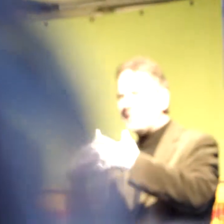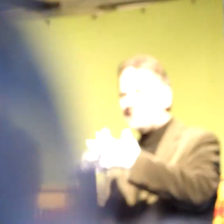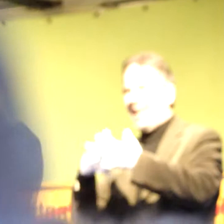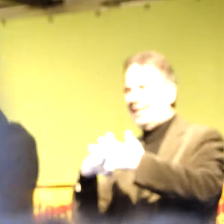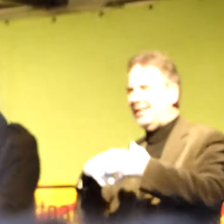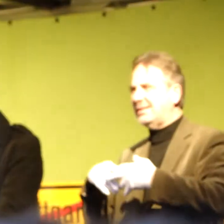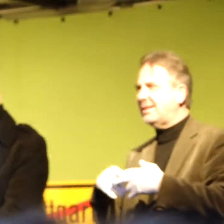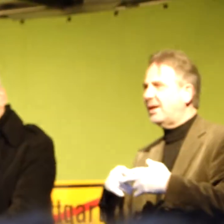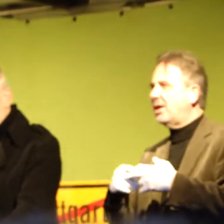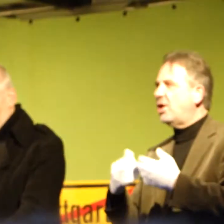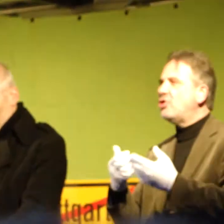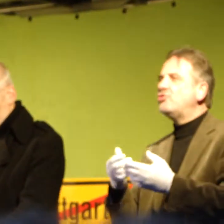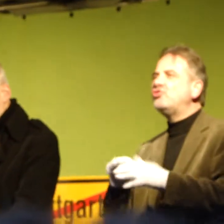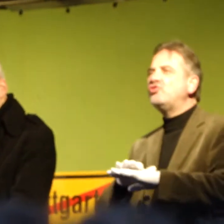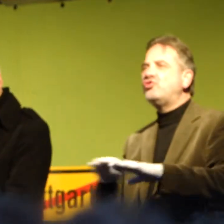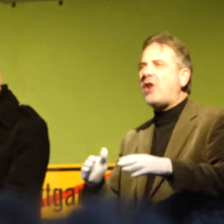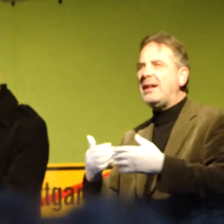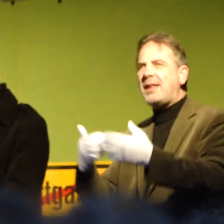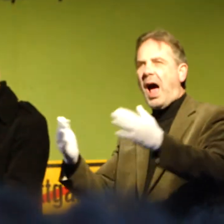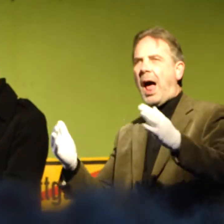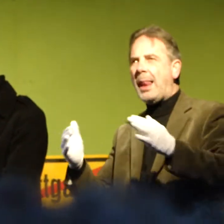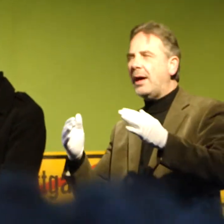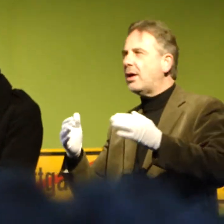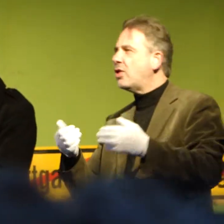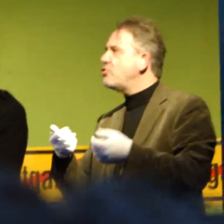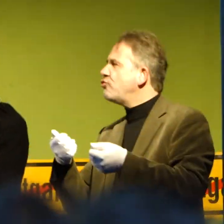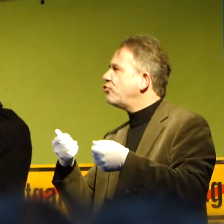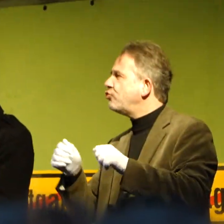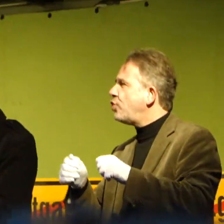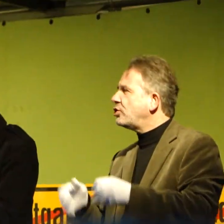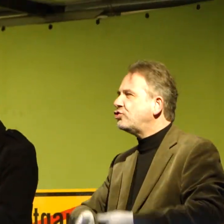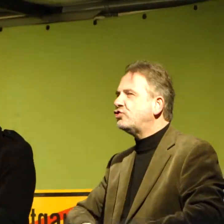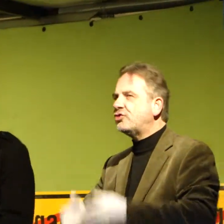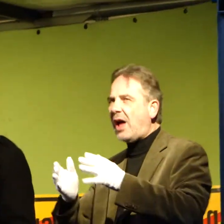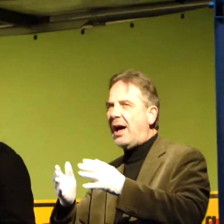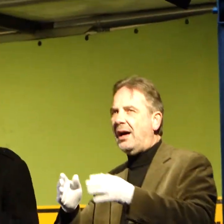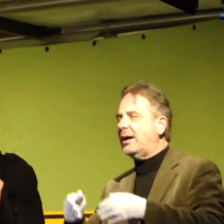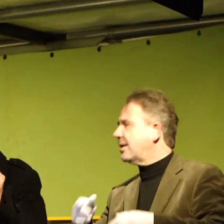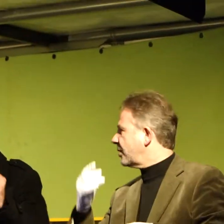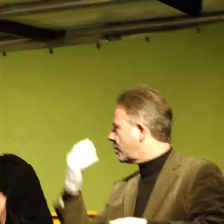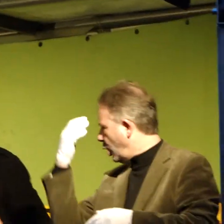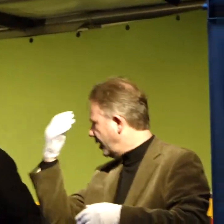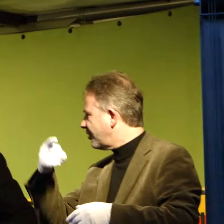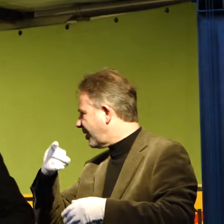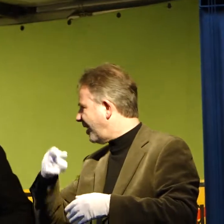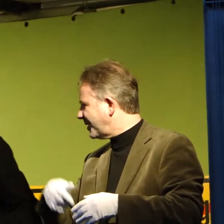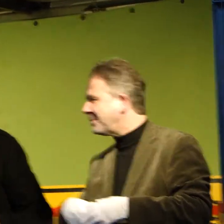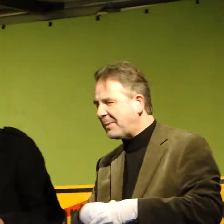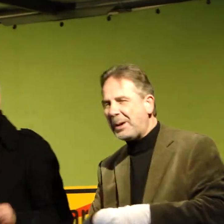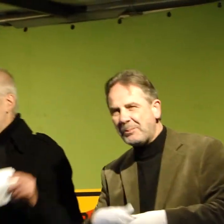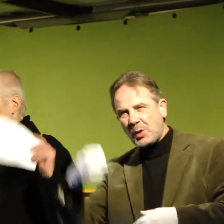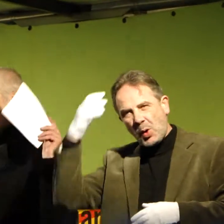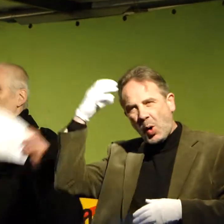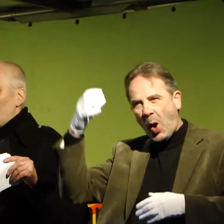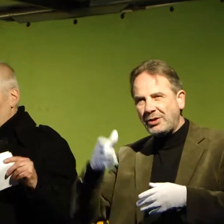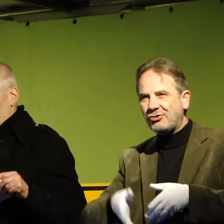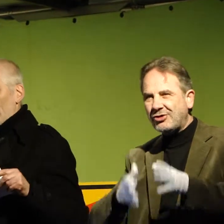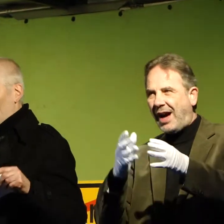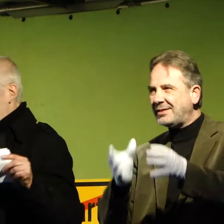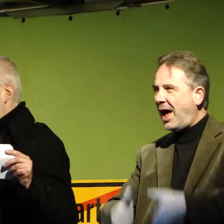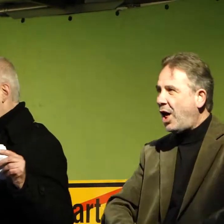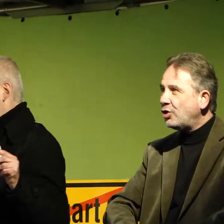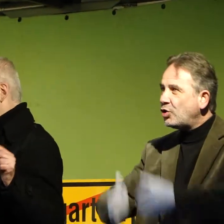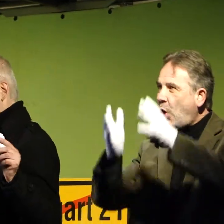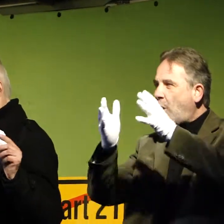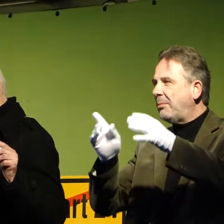Portalen, der aus der Schlossstraße heraus sichtbare Turm, Entschuldigung, das ist glaube ich die Königstraße, stimmt's? Ja. Ich bin